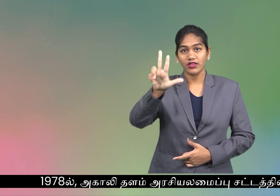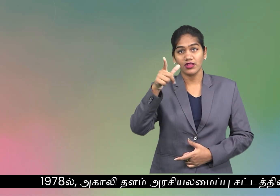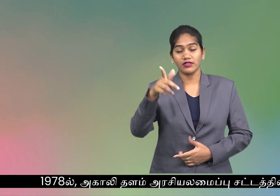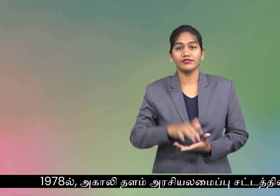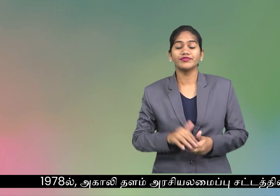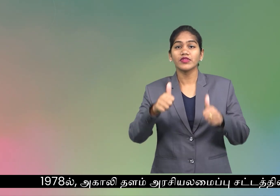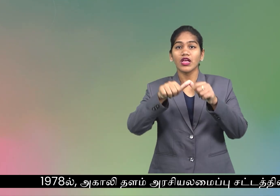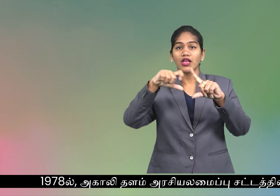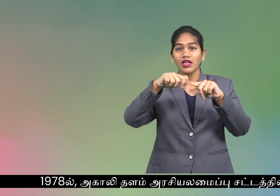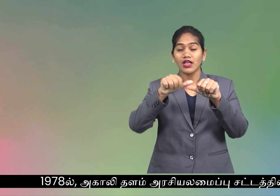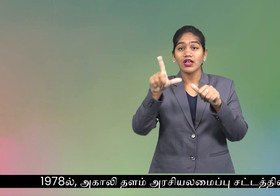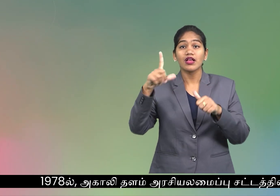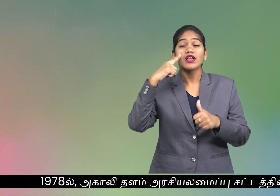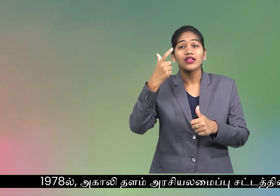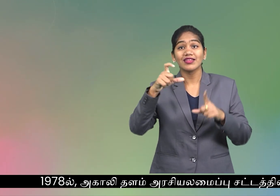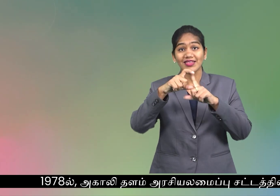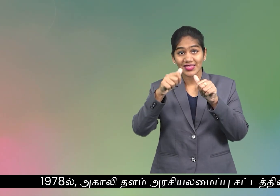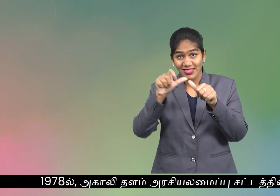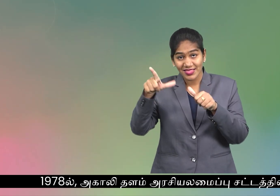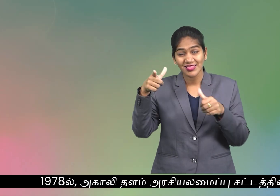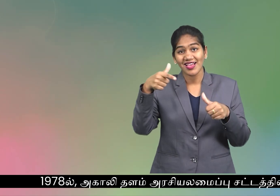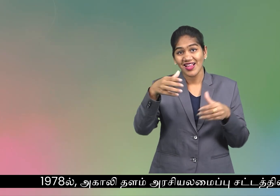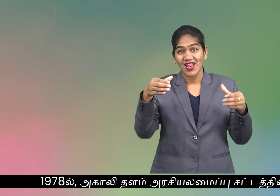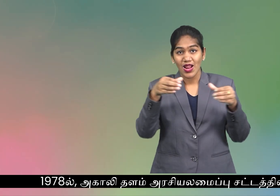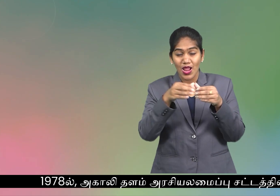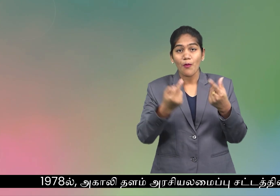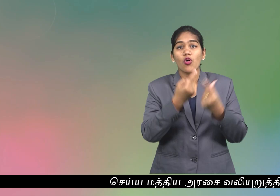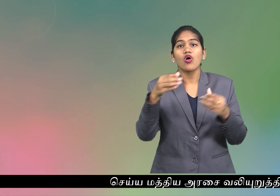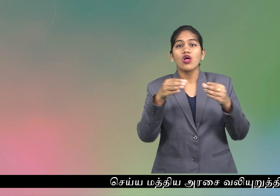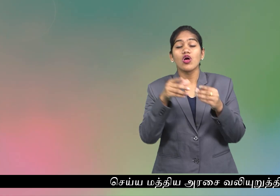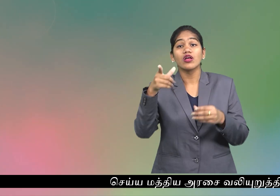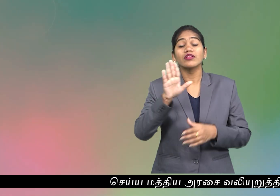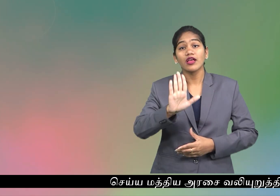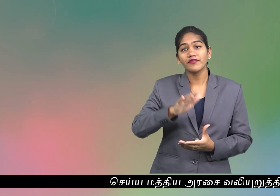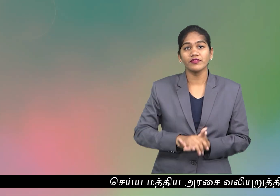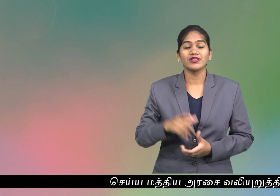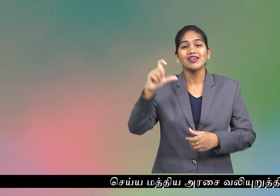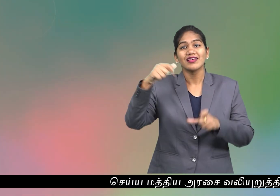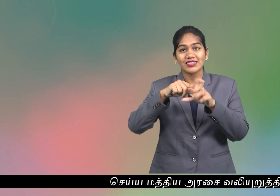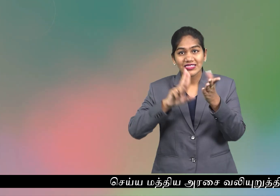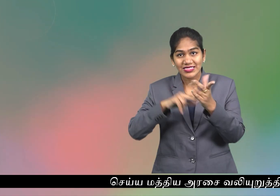1978இல் அகாலி தளம் அரசியலமைப்பு சட்டத்தில் திருத்தம் செய்ய மத்திய அரசை வலியுறுத்தியது.